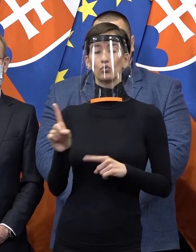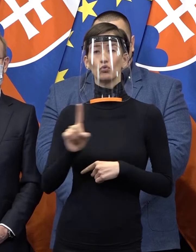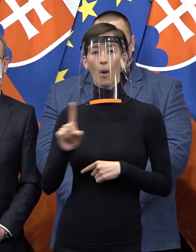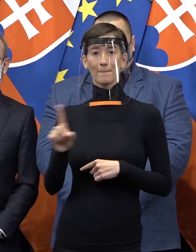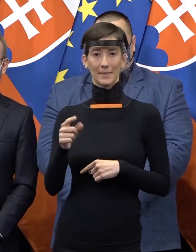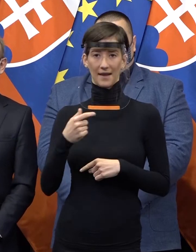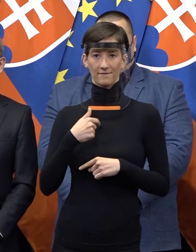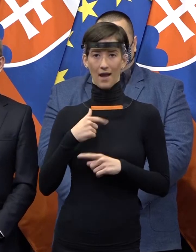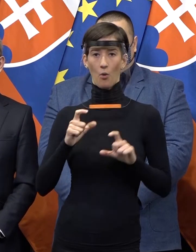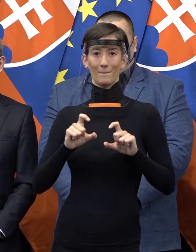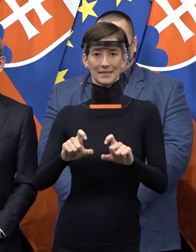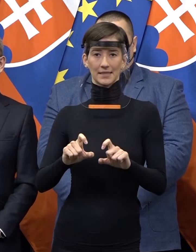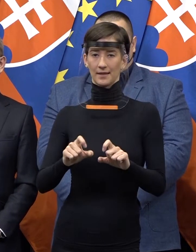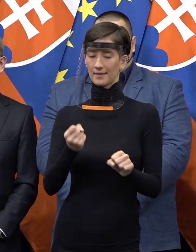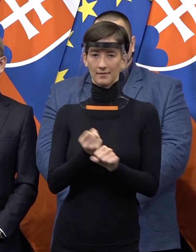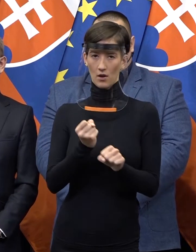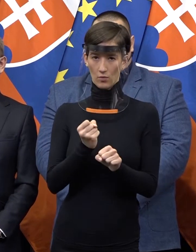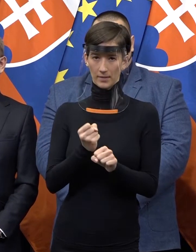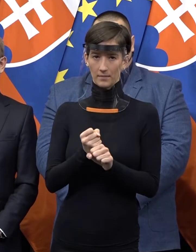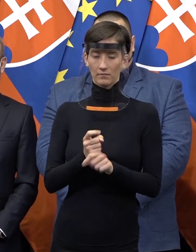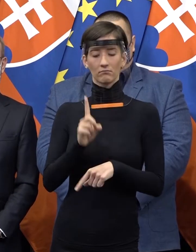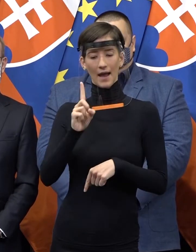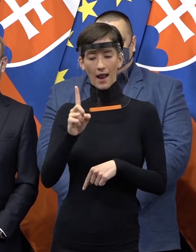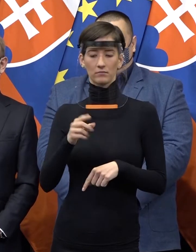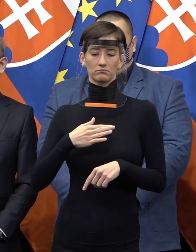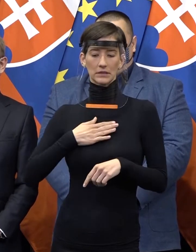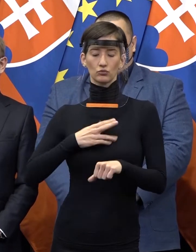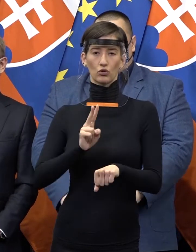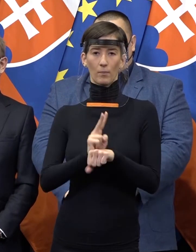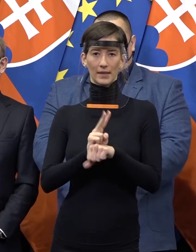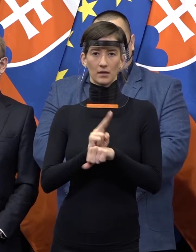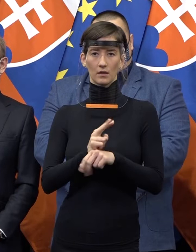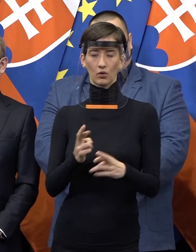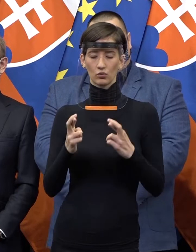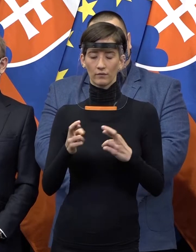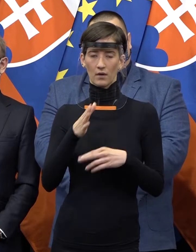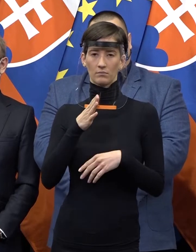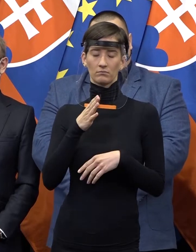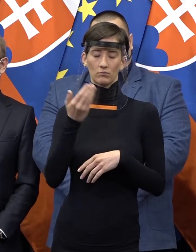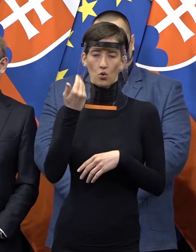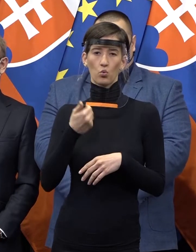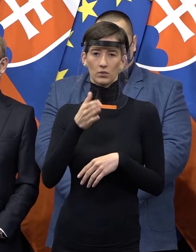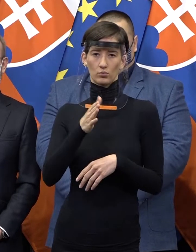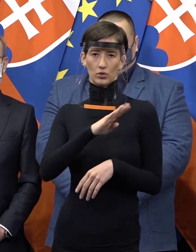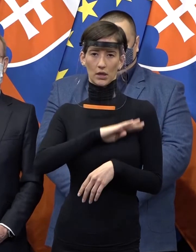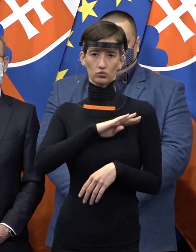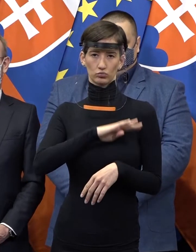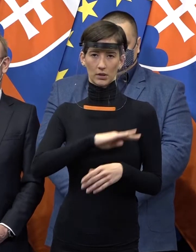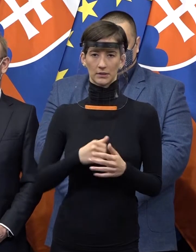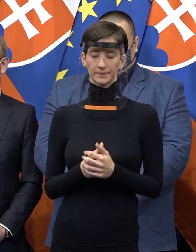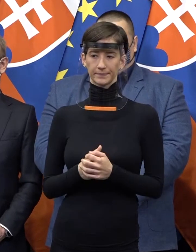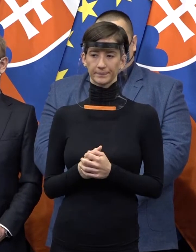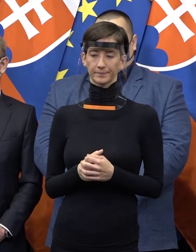vydať takéto nariadenie s konkrétnymi výnimkami. Myslíme si, že takto je to v súlade so zdravým rozumom a s verejným